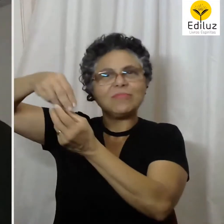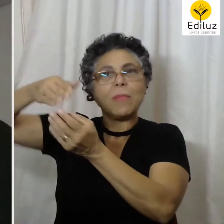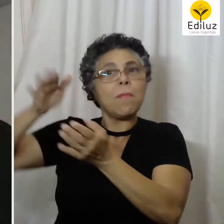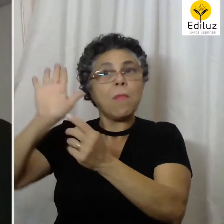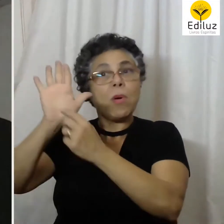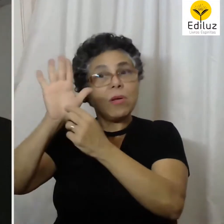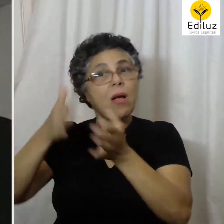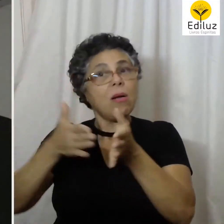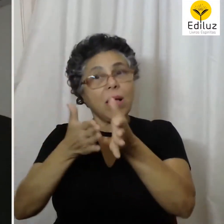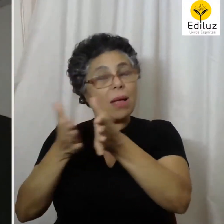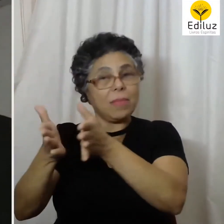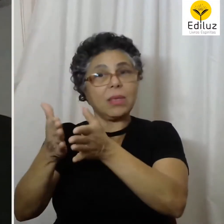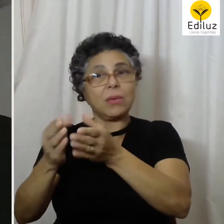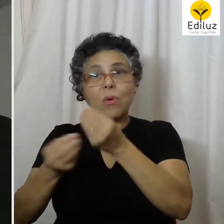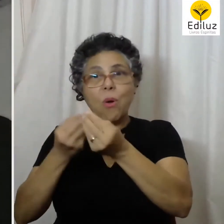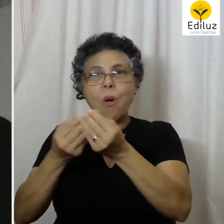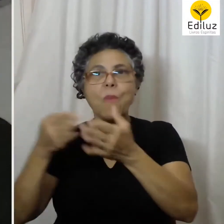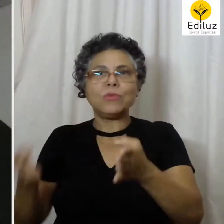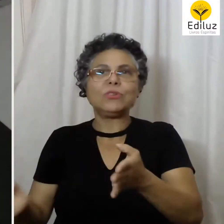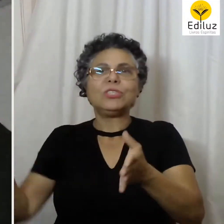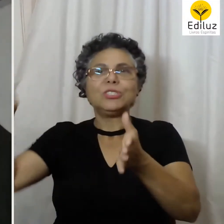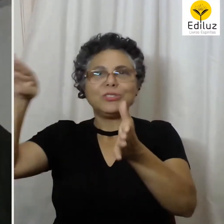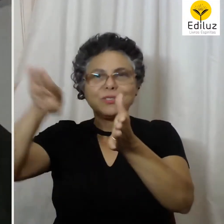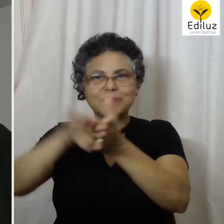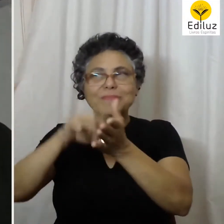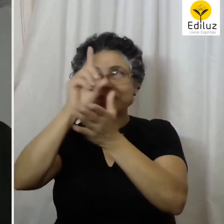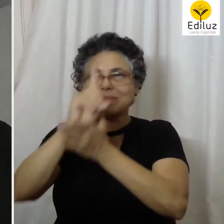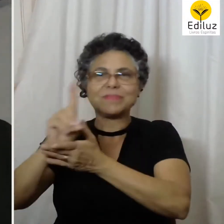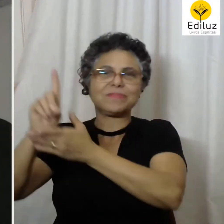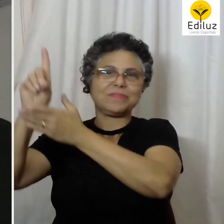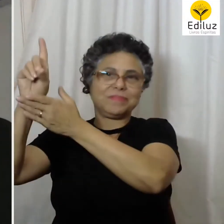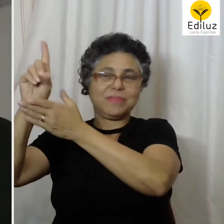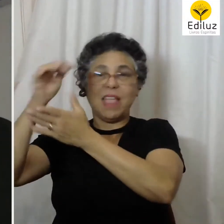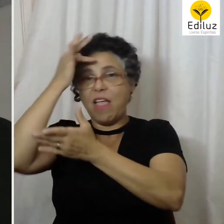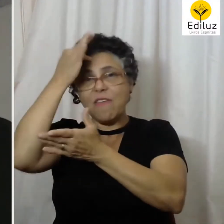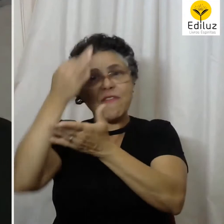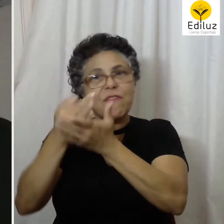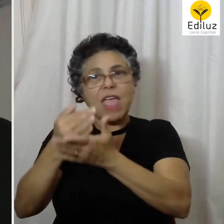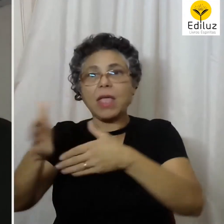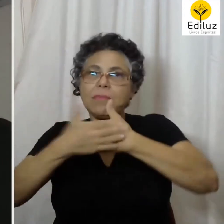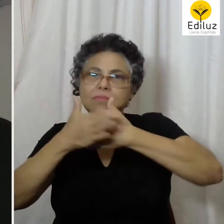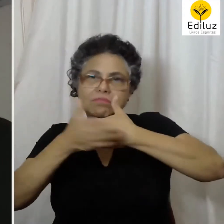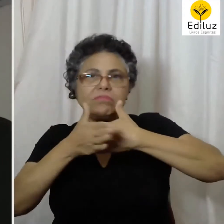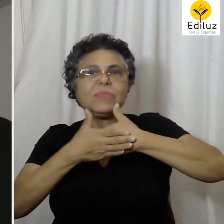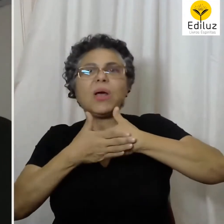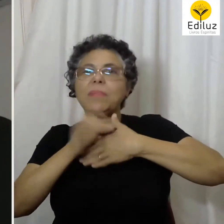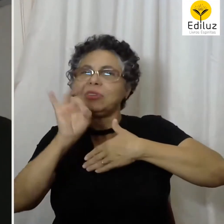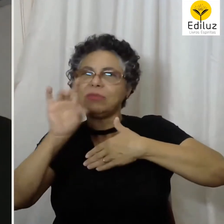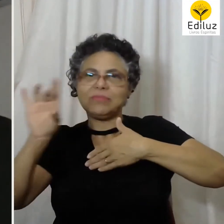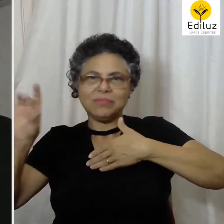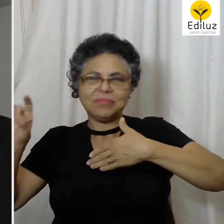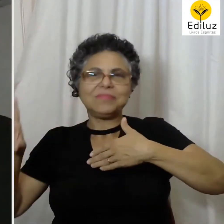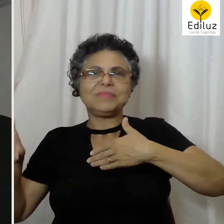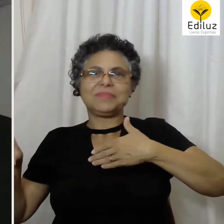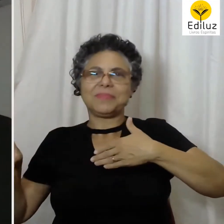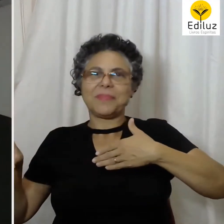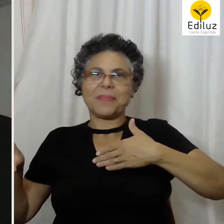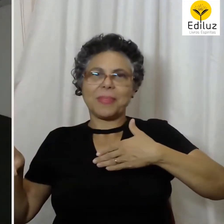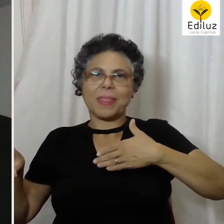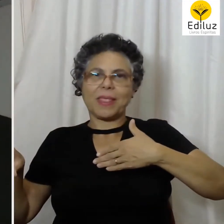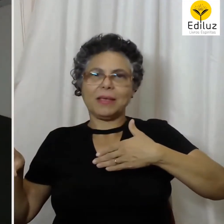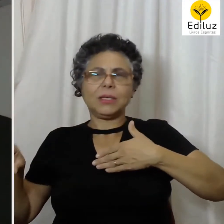caminho, até mesmo da sua fé, da fé que ele professa, mas não